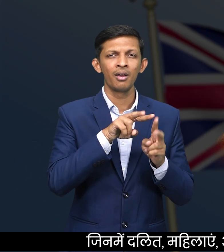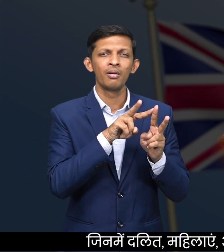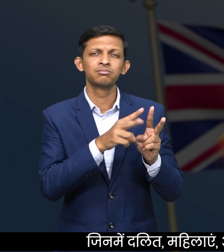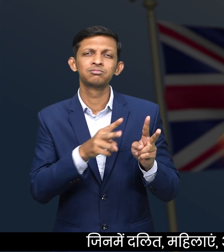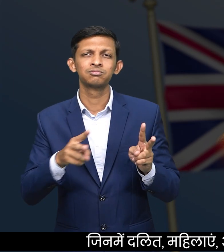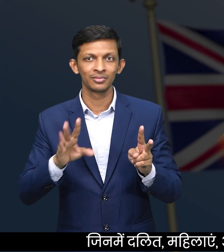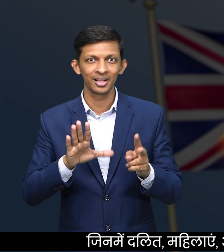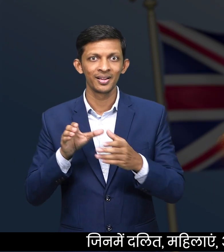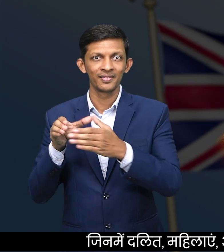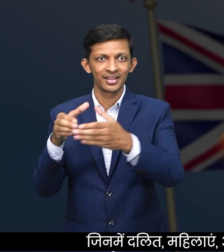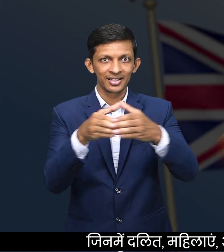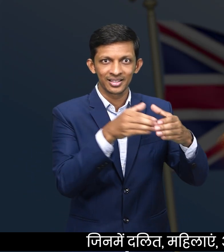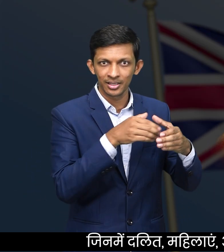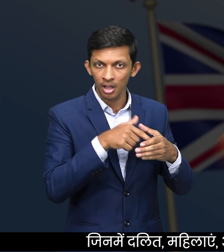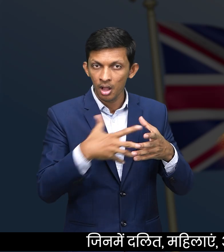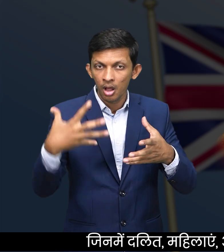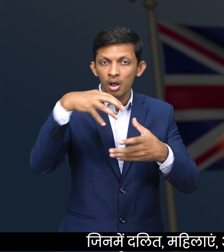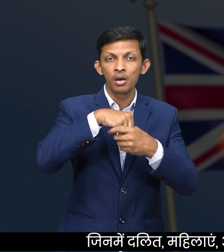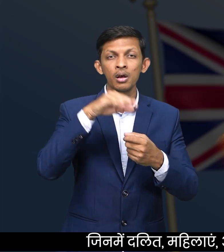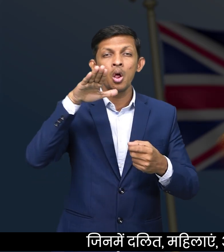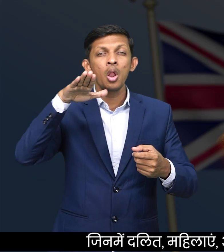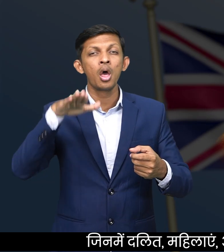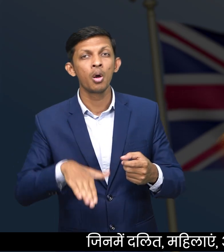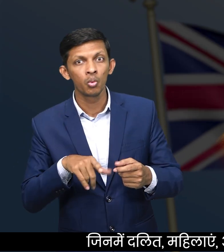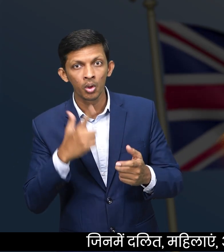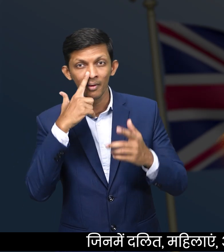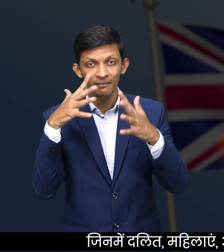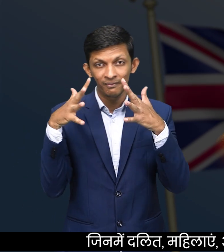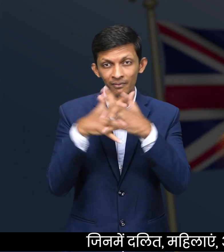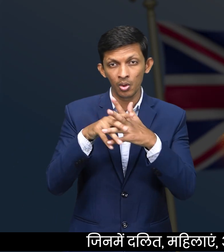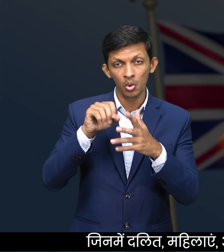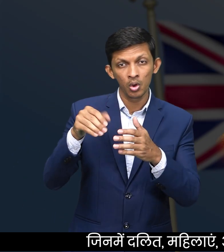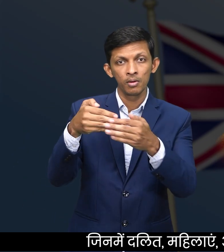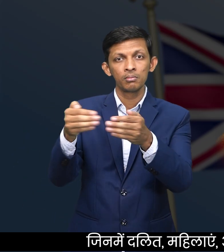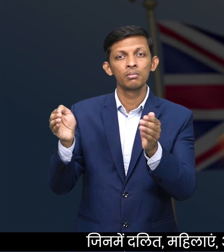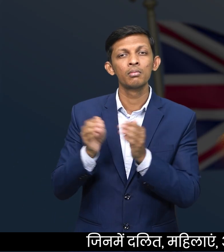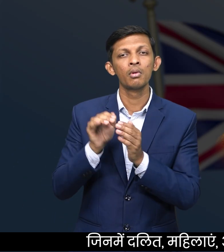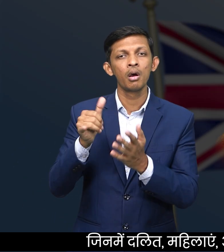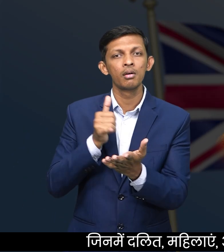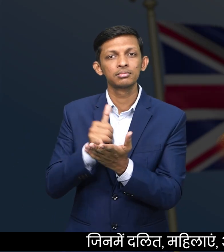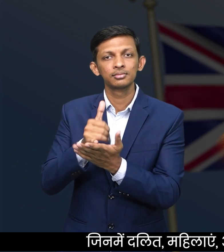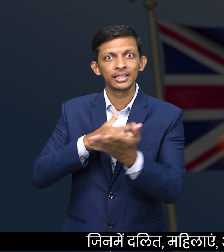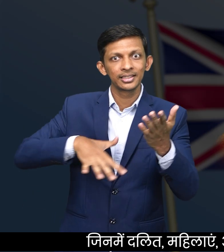दलित, महिलाएं, आदिवासी समुदाय और किसान शामिल थे,